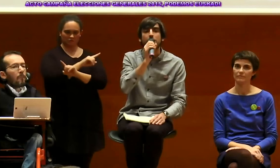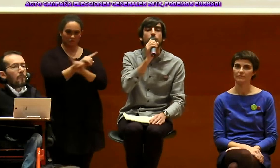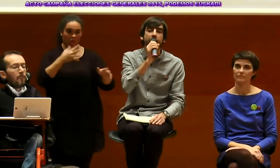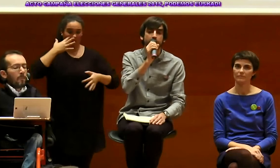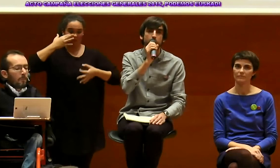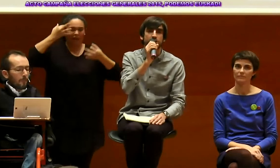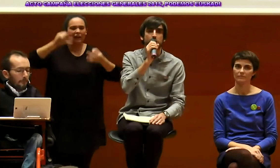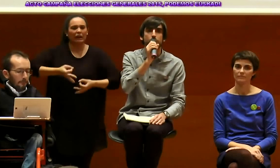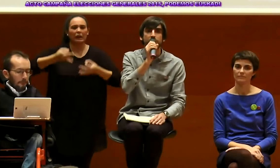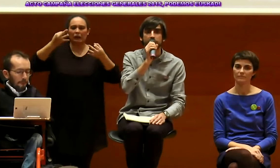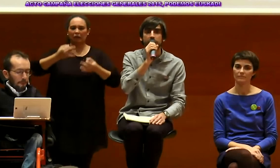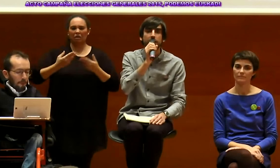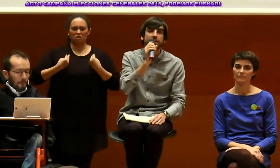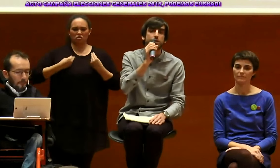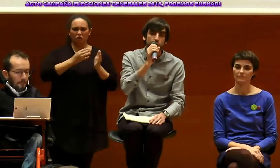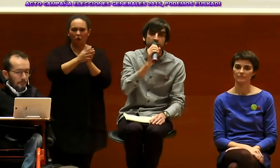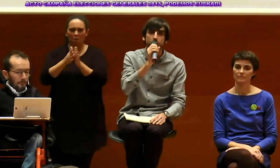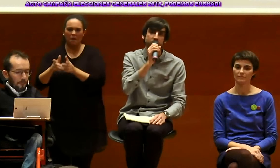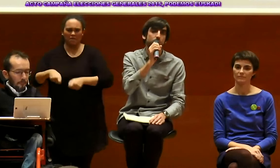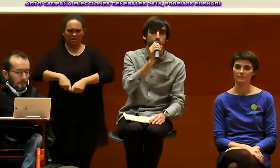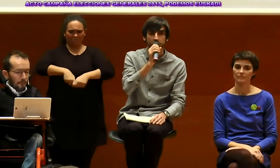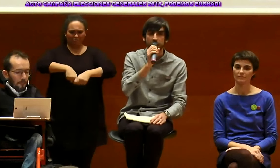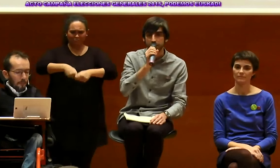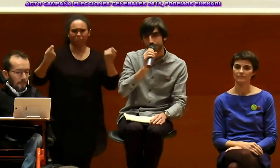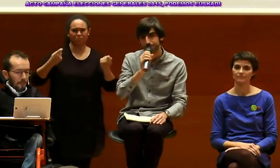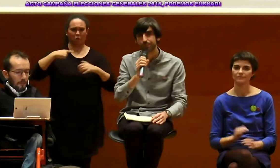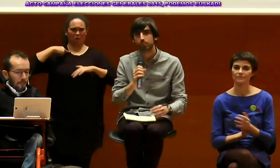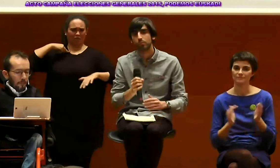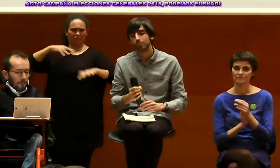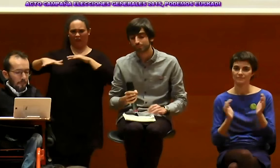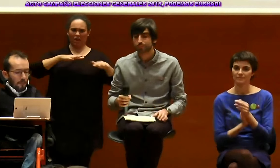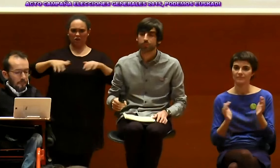en realidad arruinan nuestra convivencia y destruyen nuestras oportunidades.